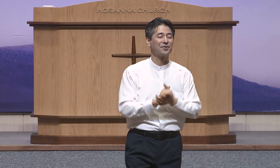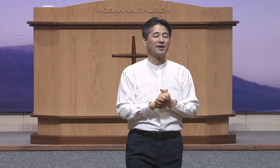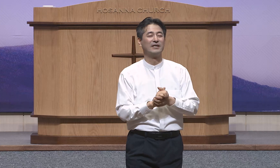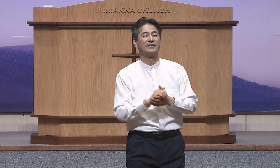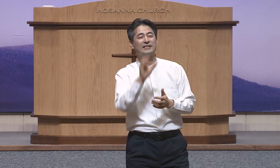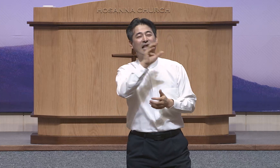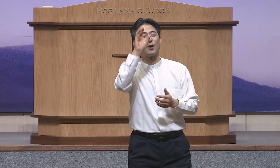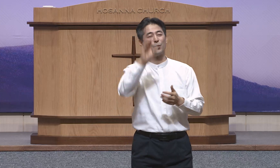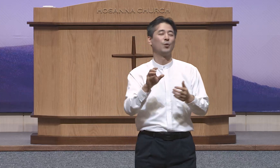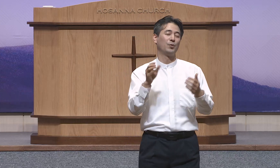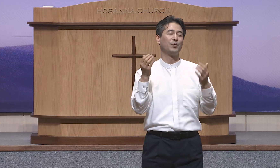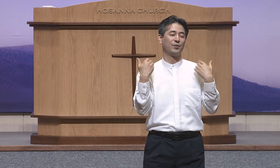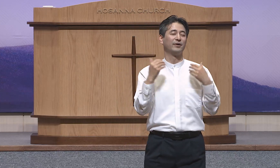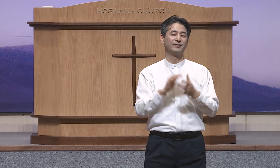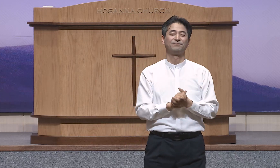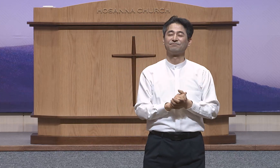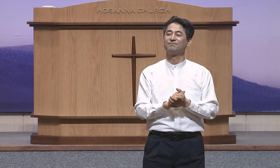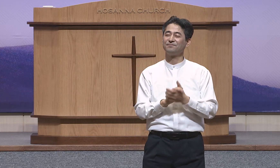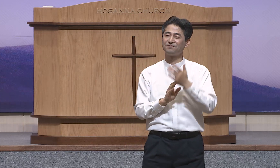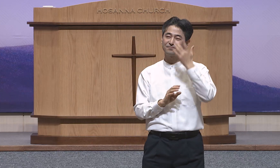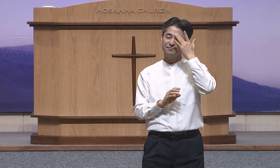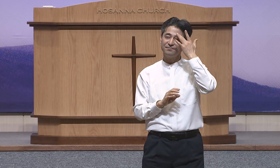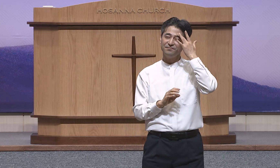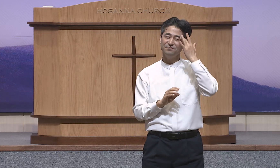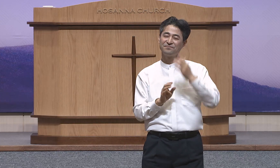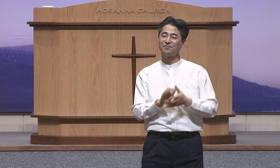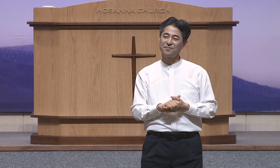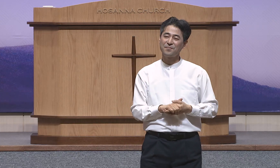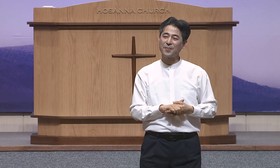제가 이제 신학교를 입학하게 되었습니다.